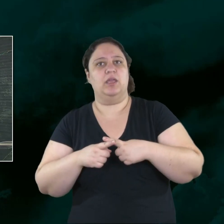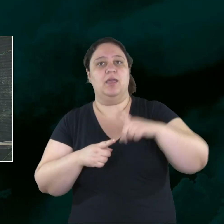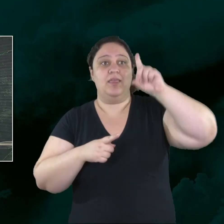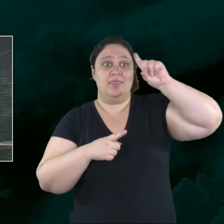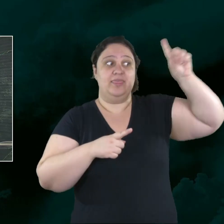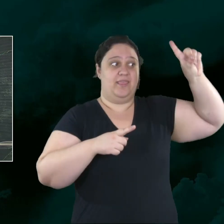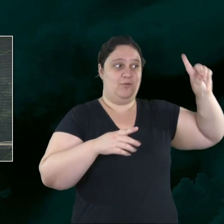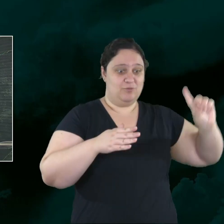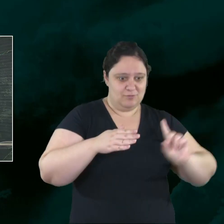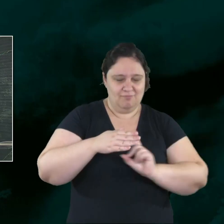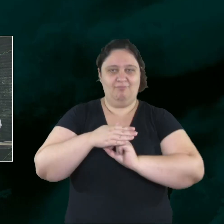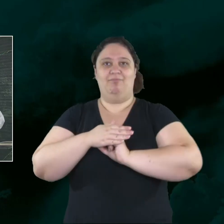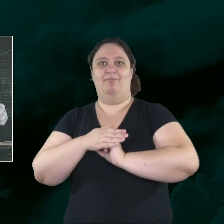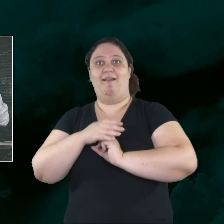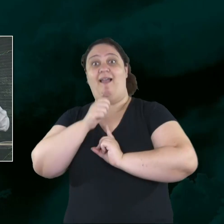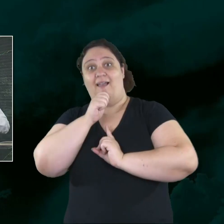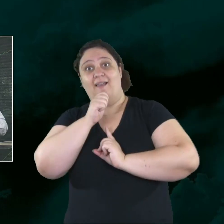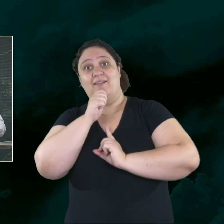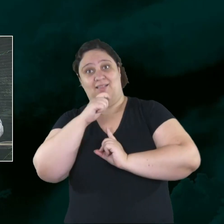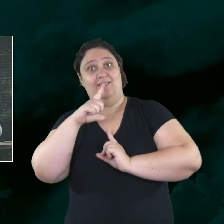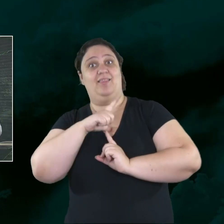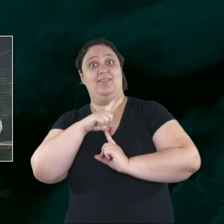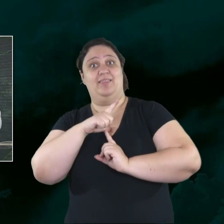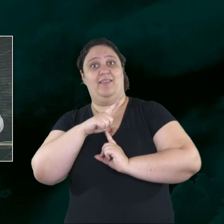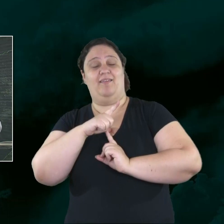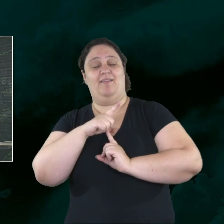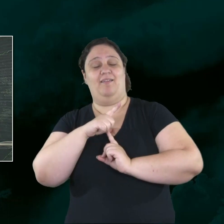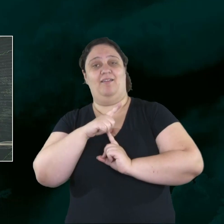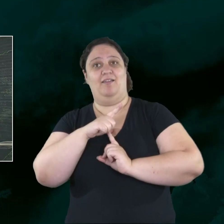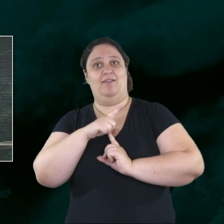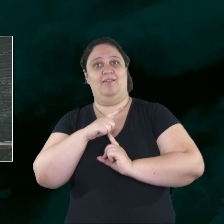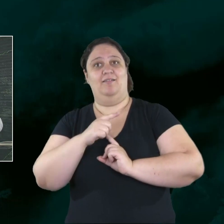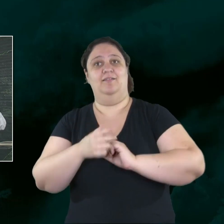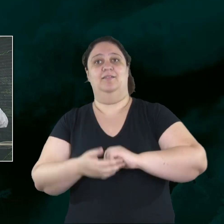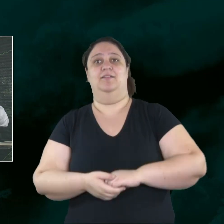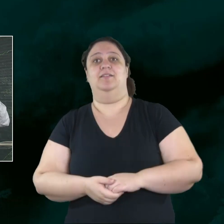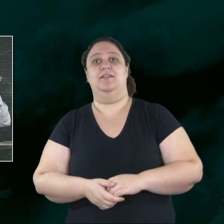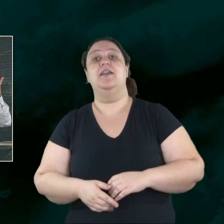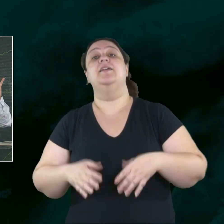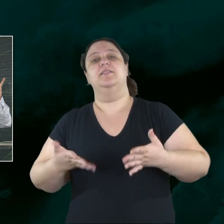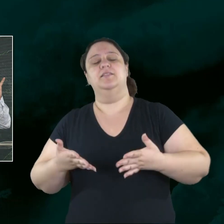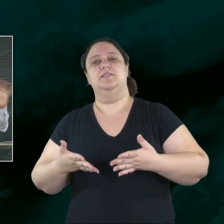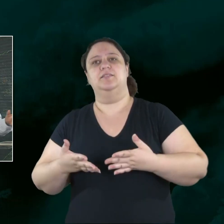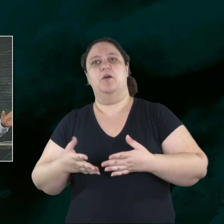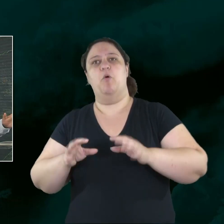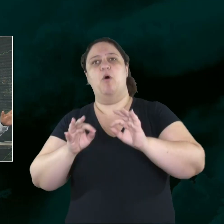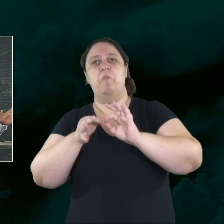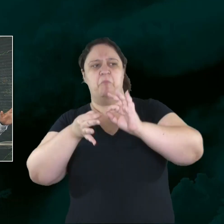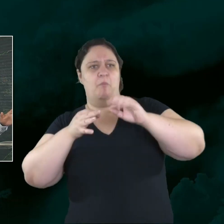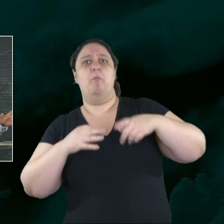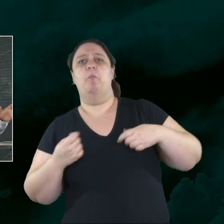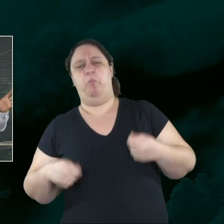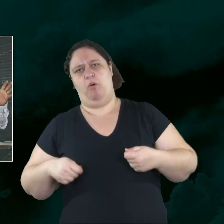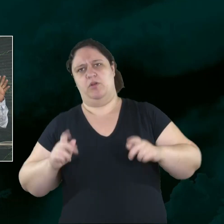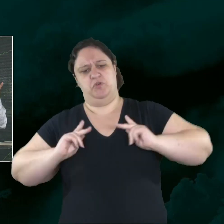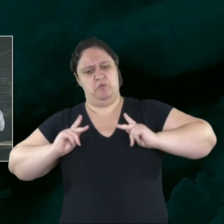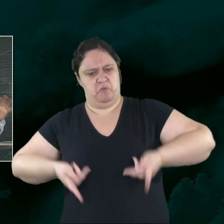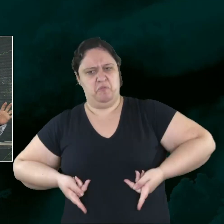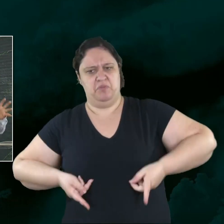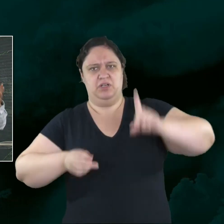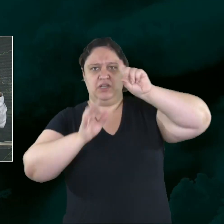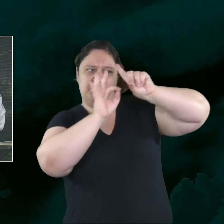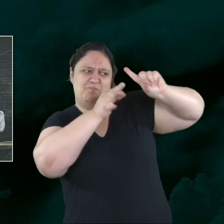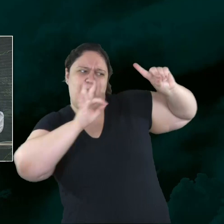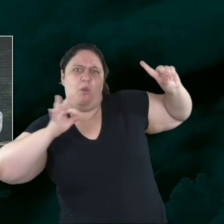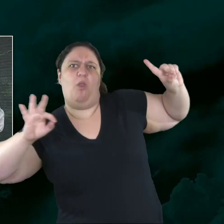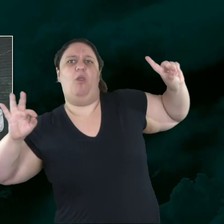Portanto, irmãos, Deus ainda deixou o homem, ainda que o homem não judeu, não somos